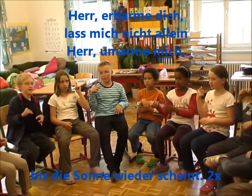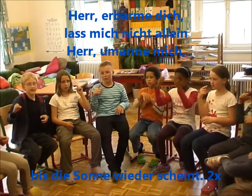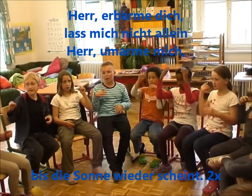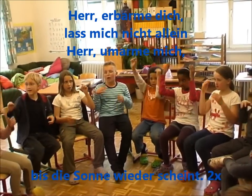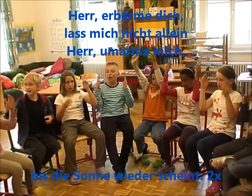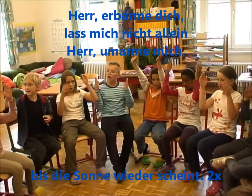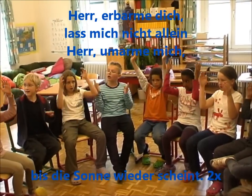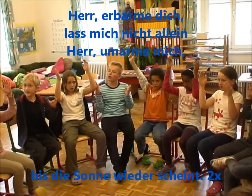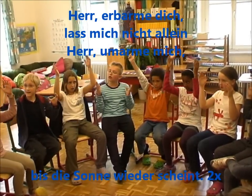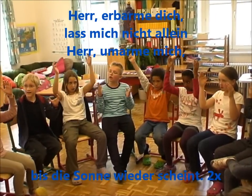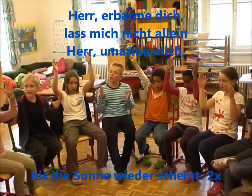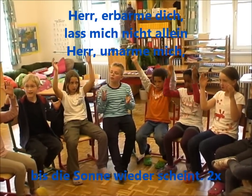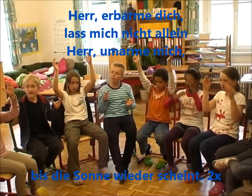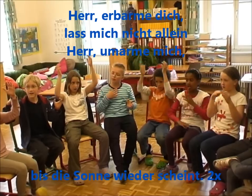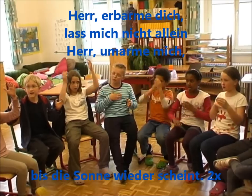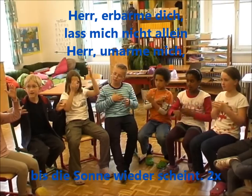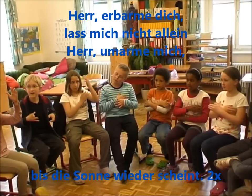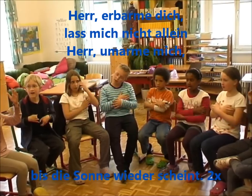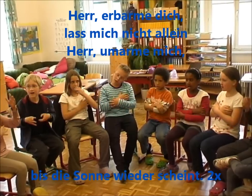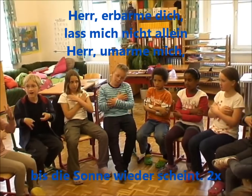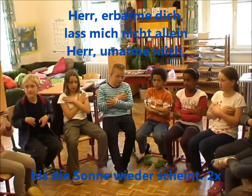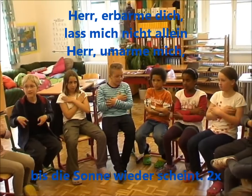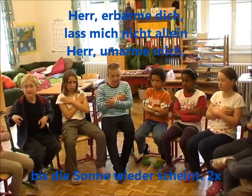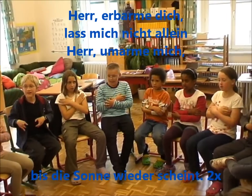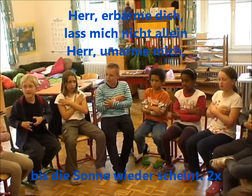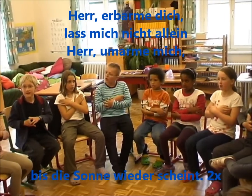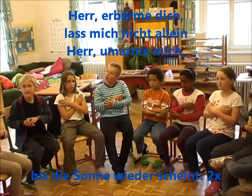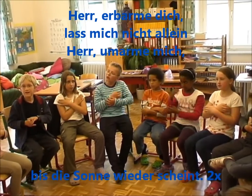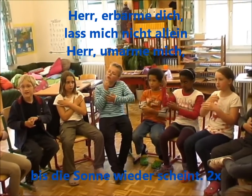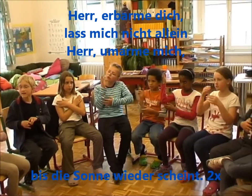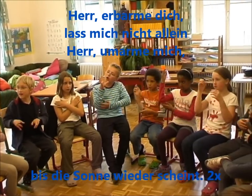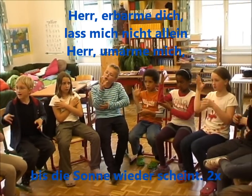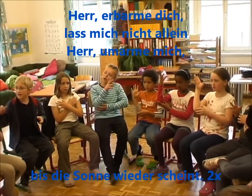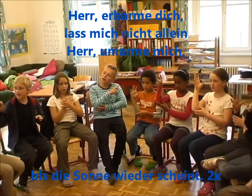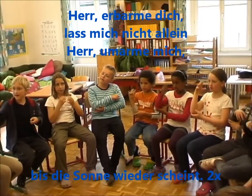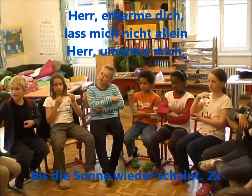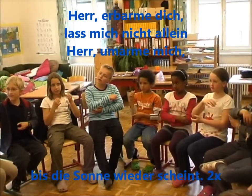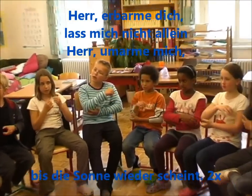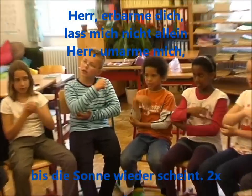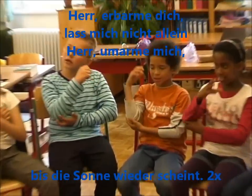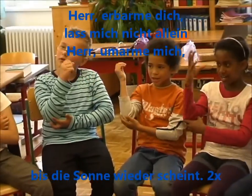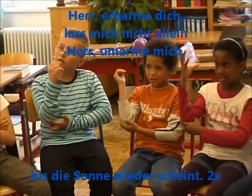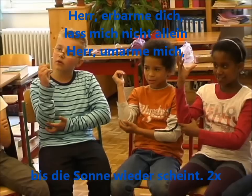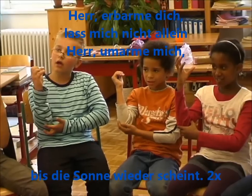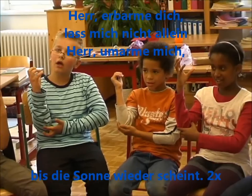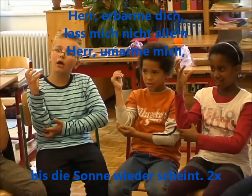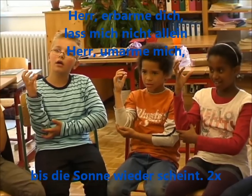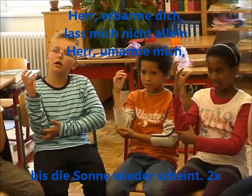Herr, umhagel dich, bis die Sonne wieder scheint.